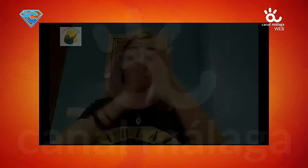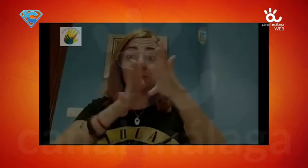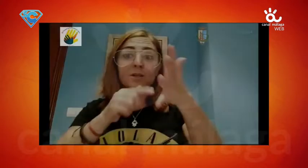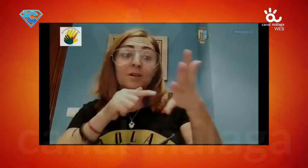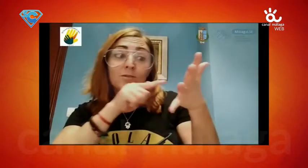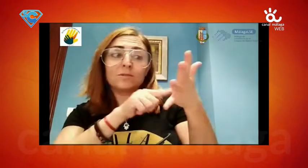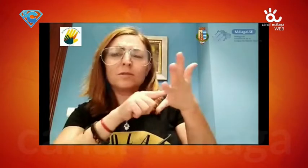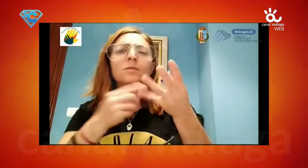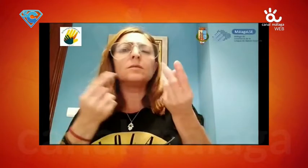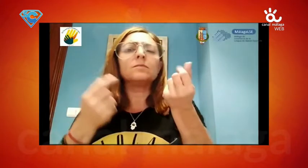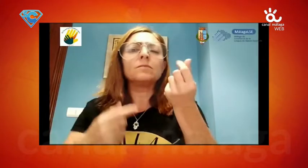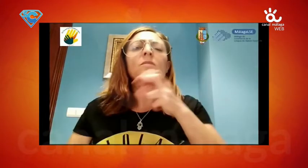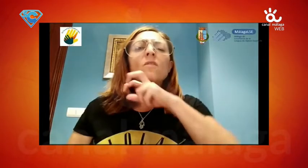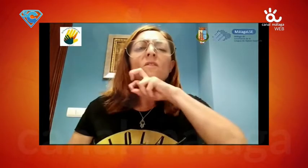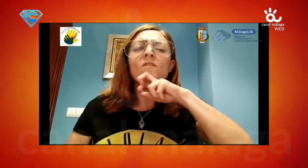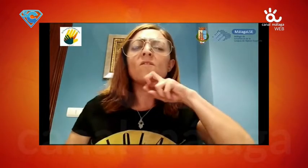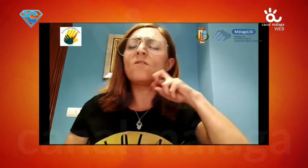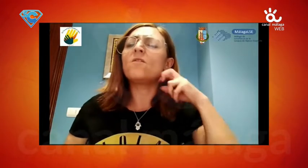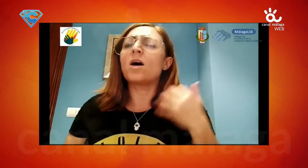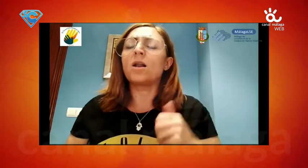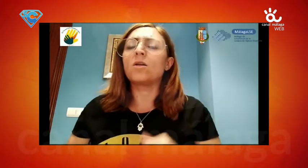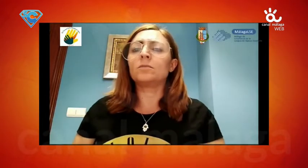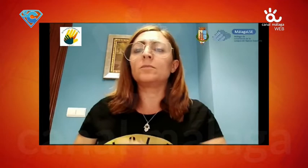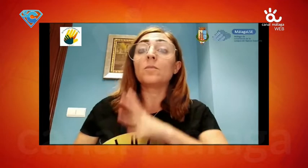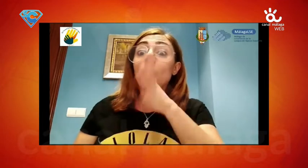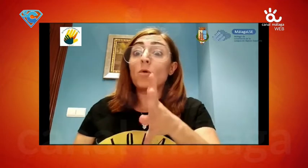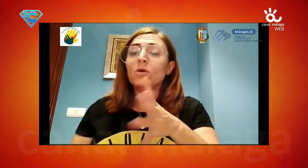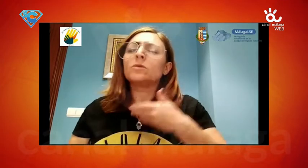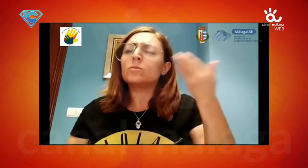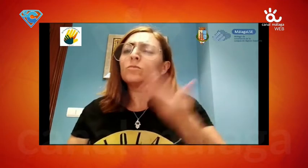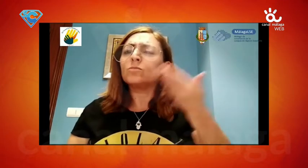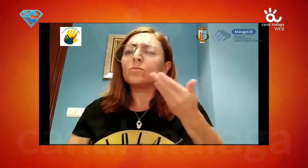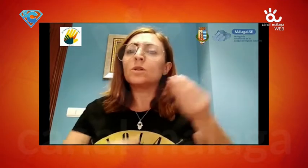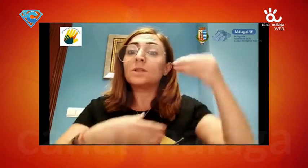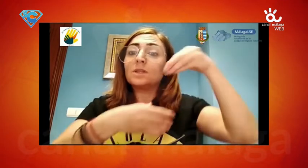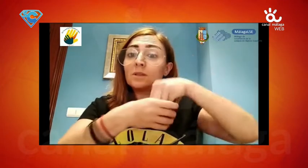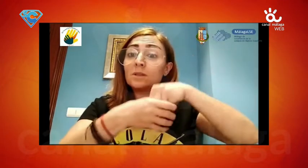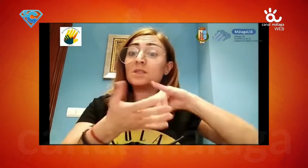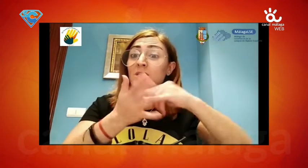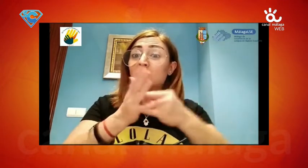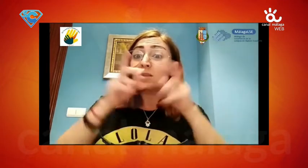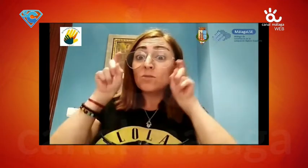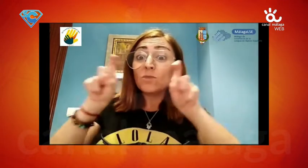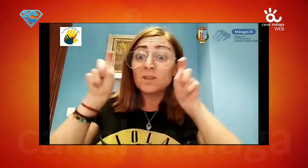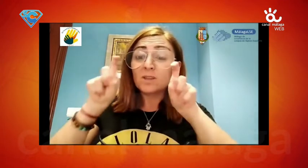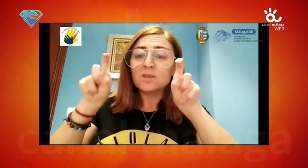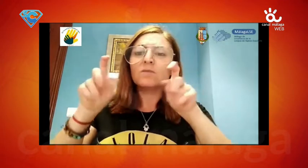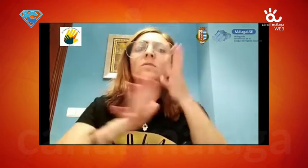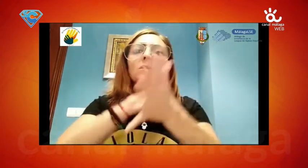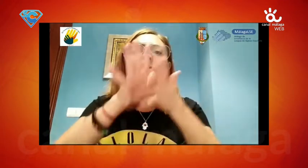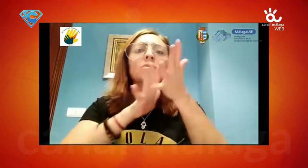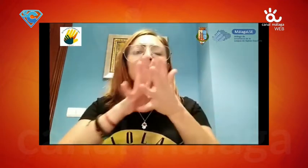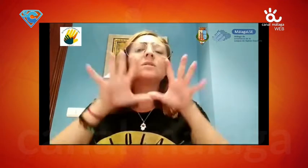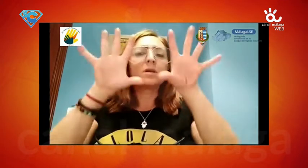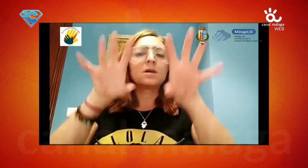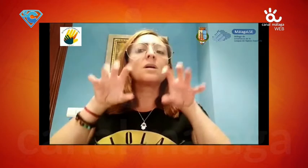La lengua de signos tiene muchísimo valor. Por eso es importante que se incluya en el sistema educativo